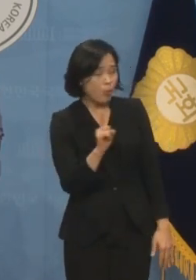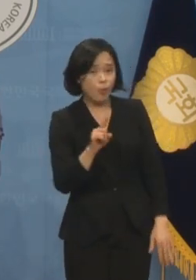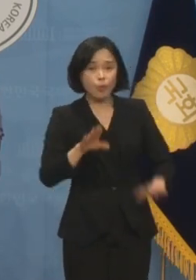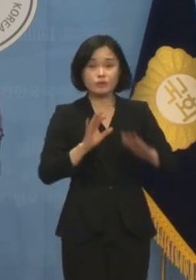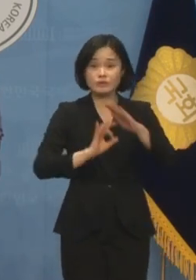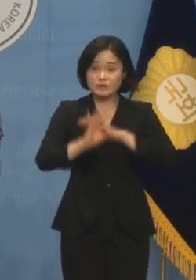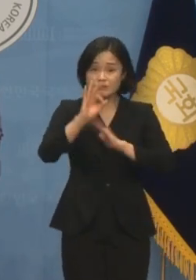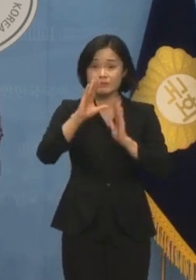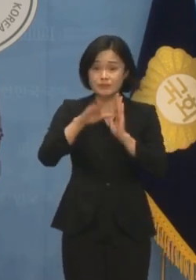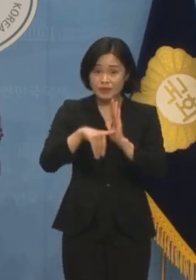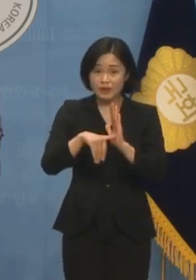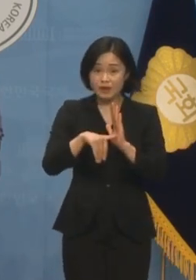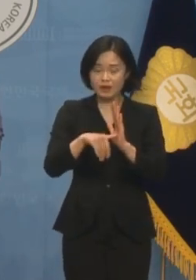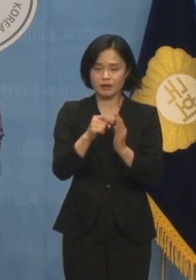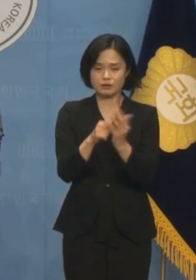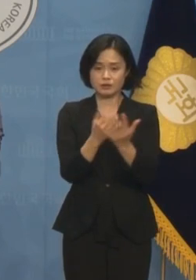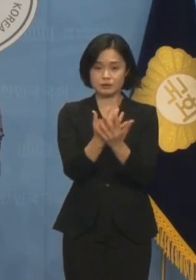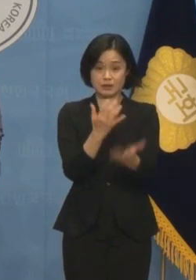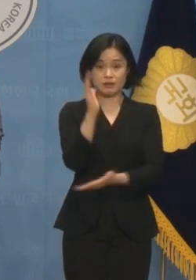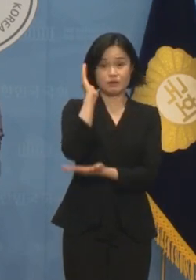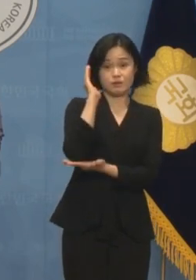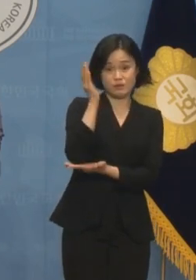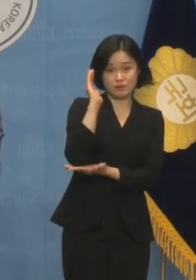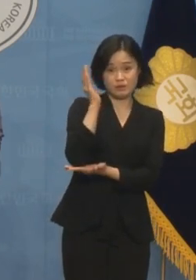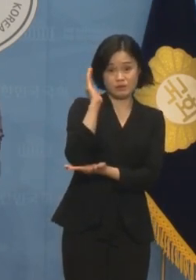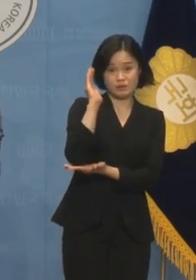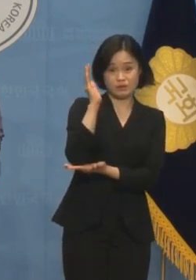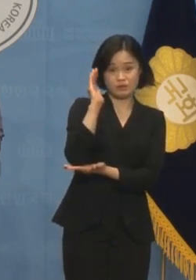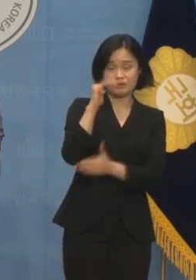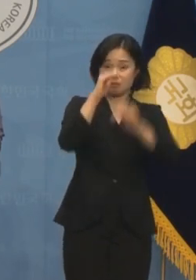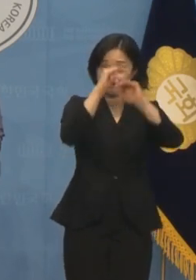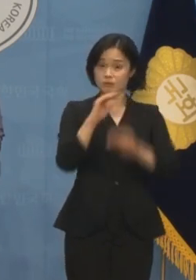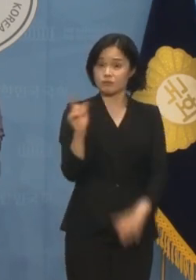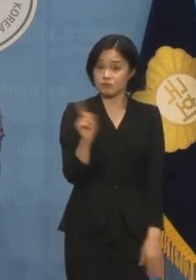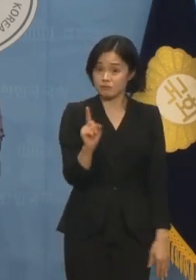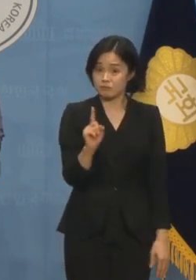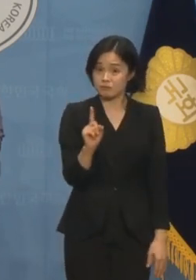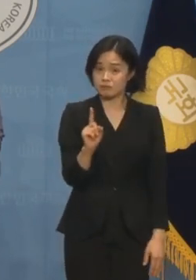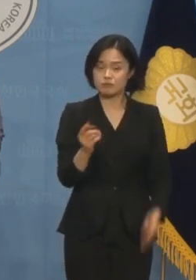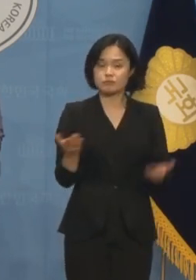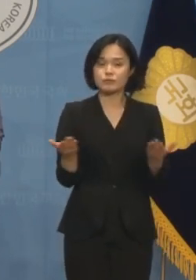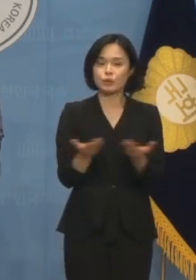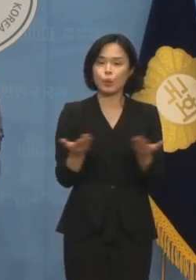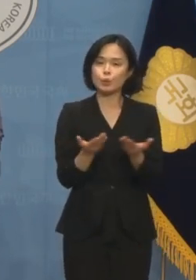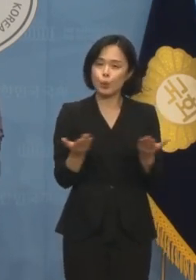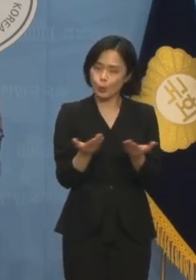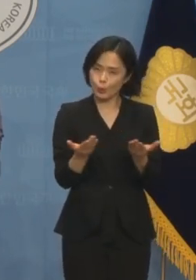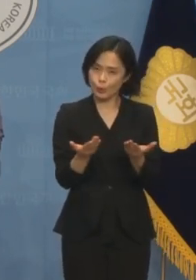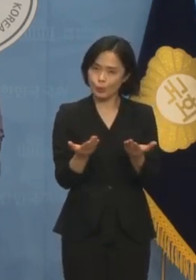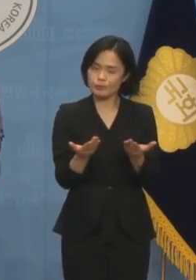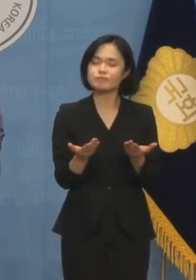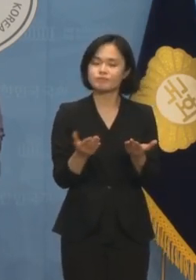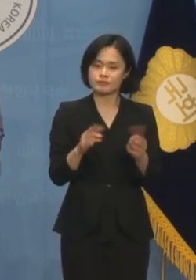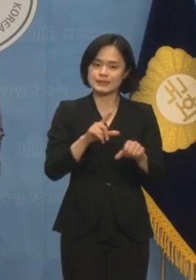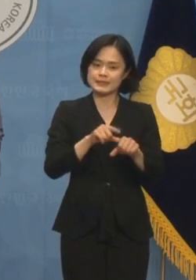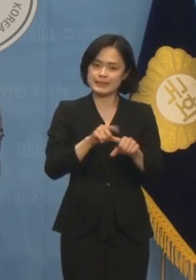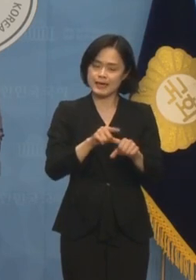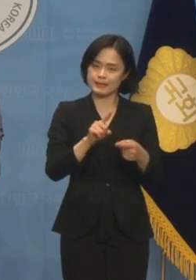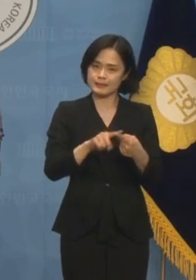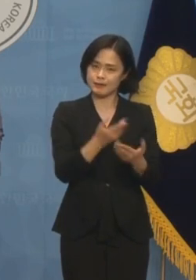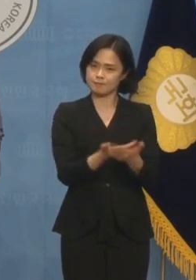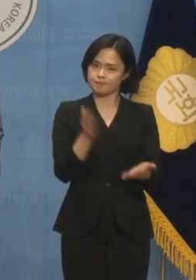아침에도 이른바 취임 2주년 기자회견이라는 것을 통해서 노동시장도 과감하게 개혁하여